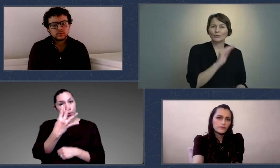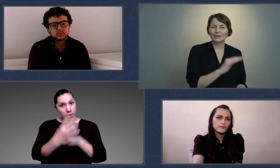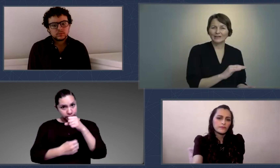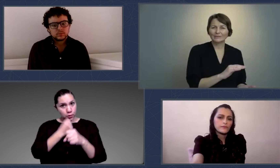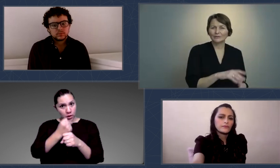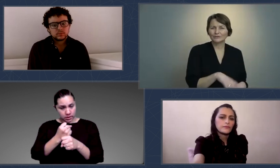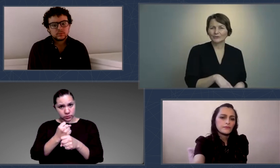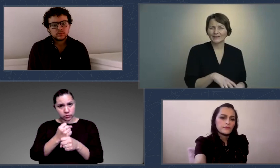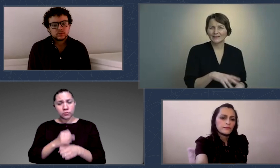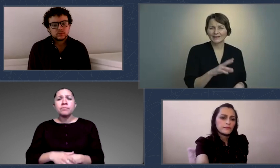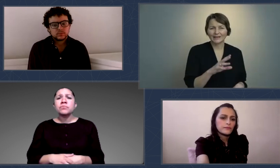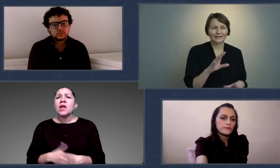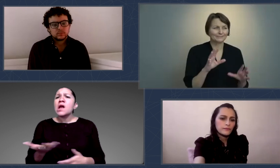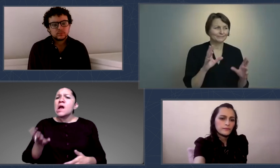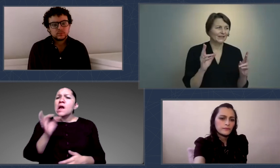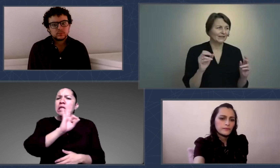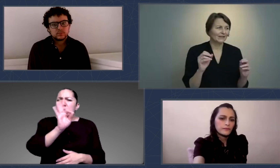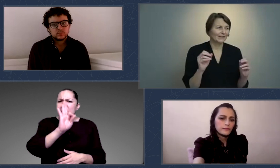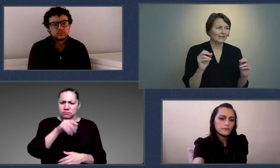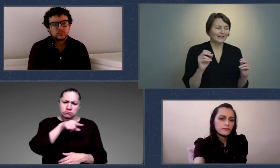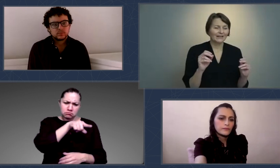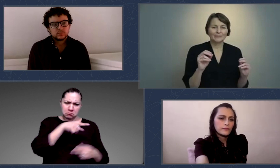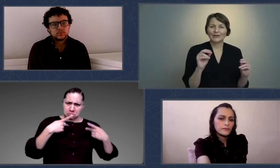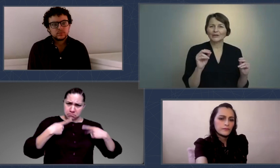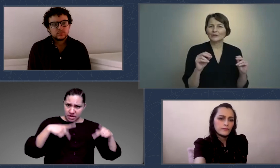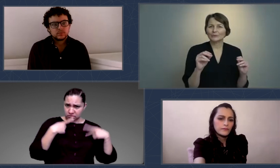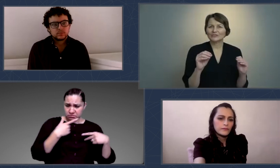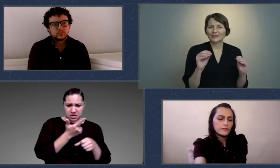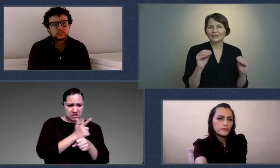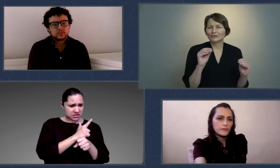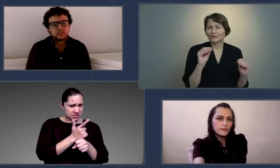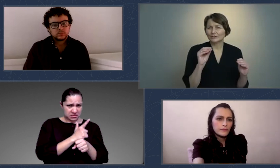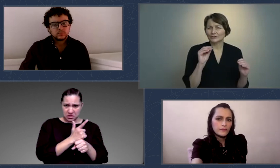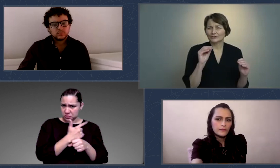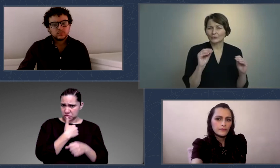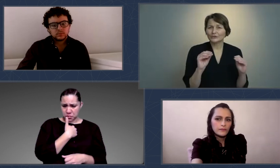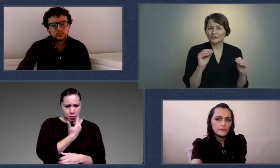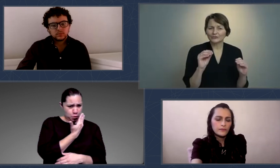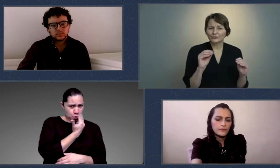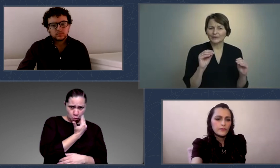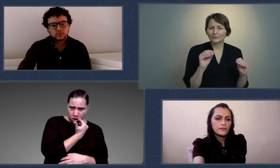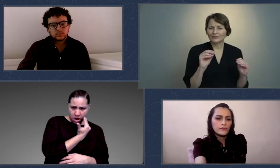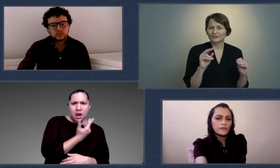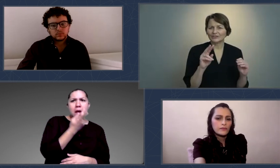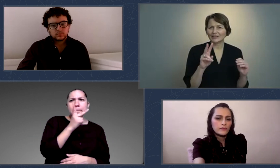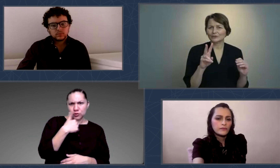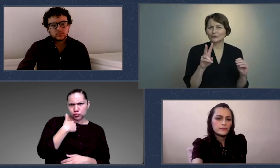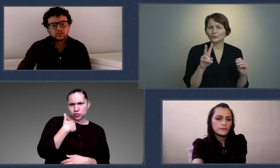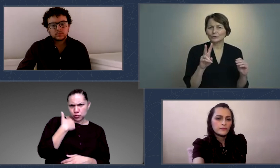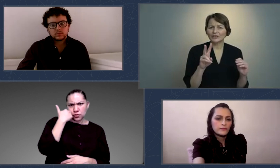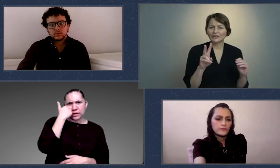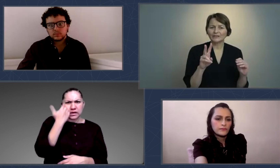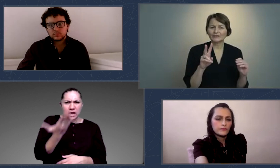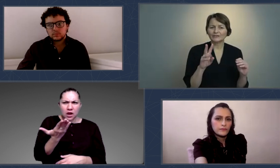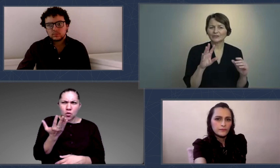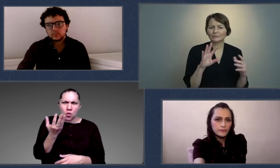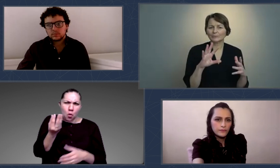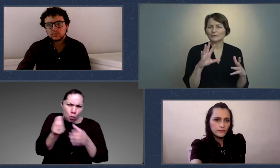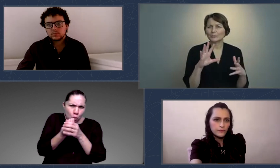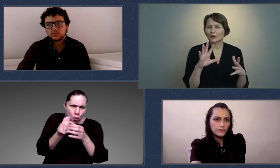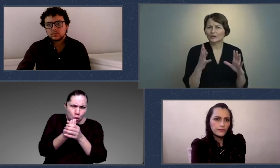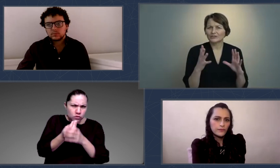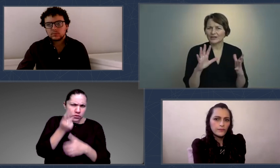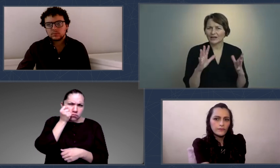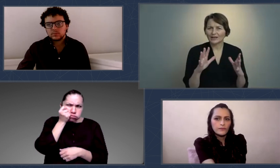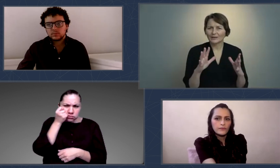them licenciatura training y could. que quisieras Those who had a ir a degree can al pursue more curso, podían if they ir. had Los que a ya lower habían level of training, like trabajado